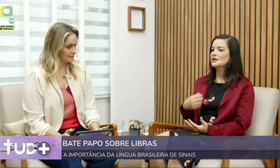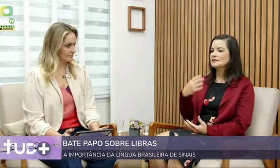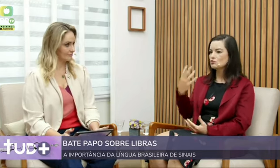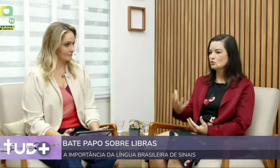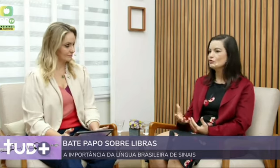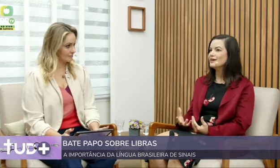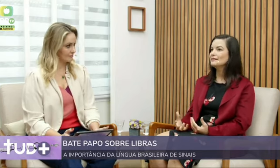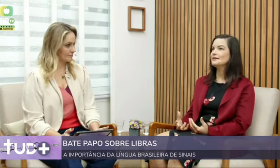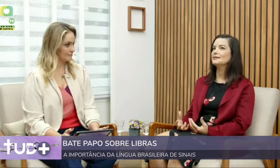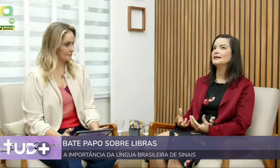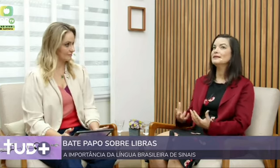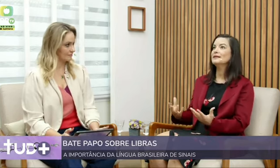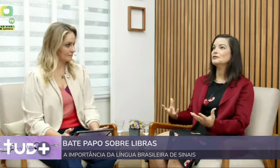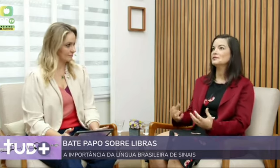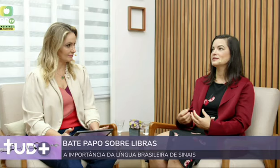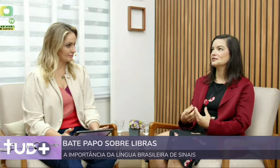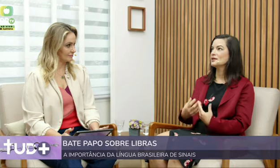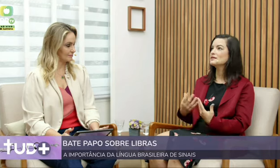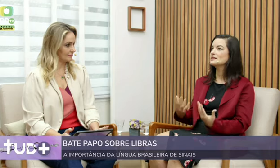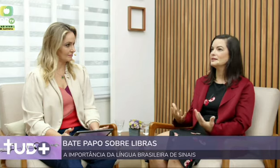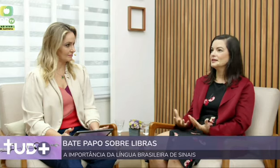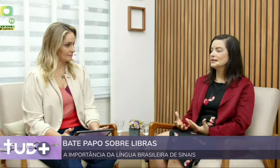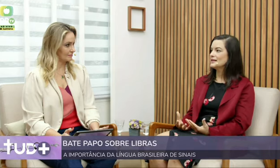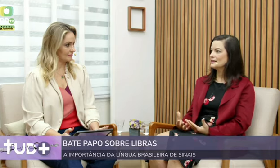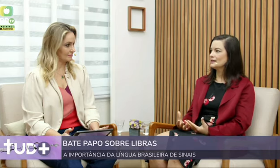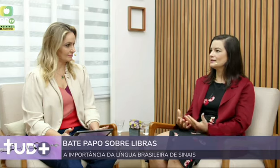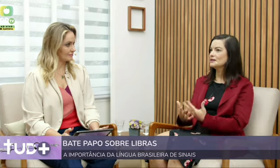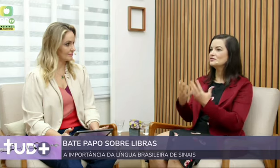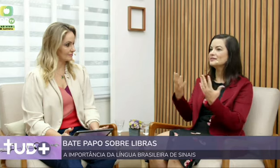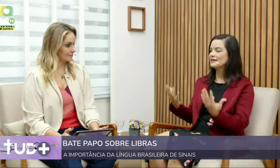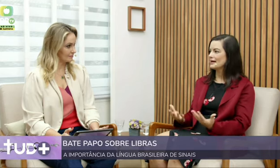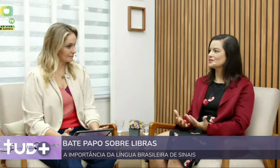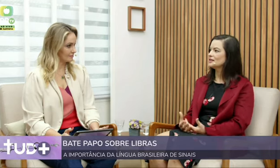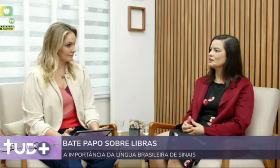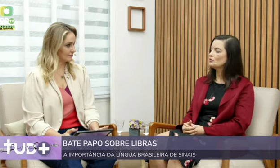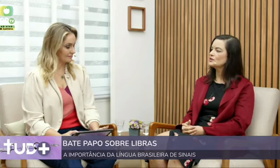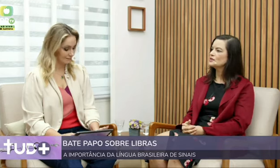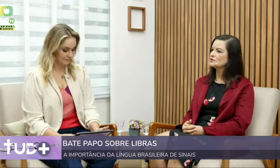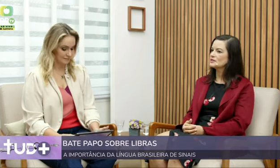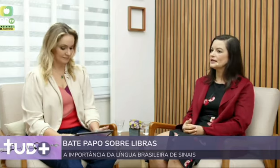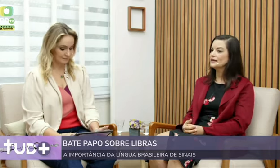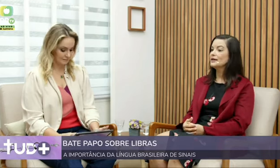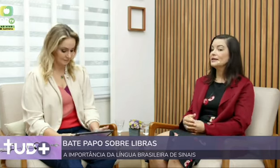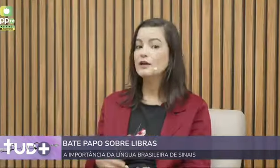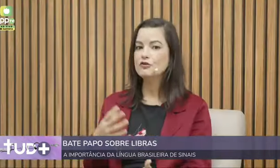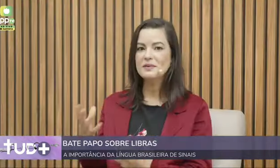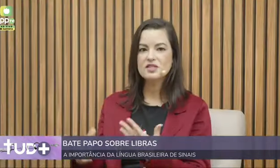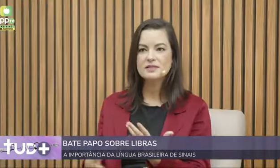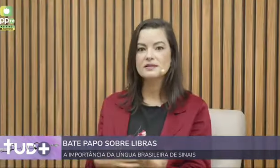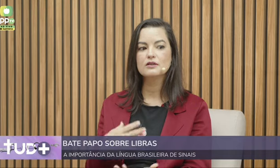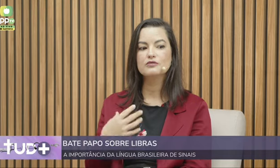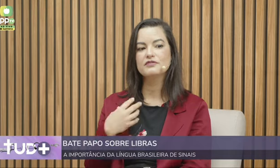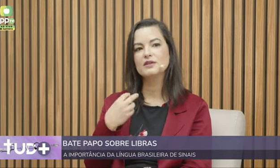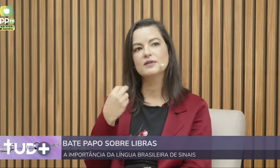que esse surdo vai entender Deus, a existência da divindade, né? Como que isso se daria? E aí eu fui pesquisando e fui vendo